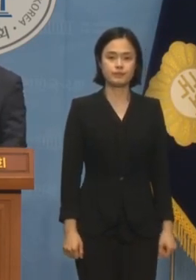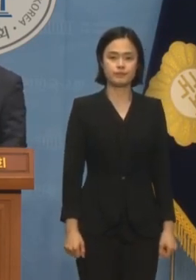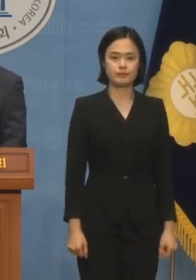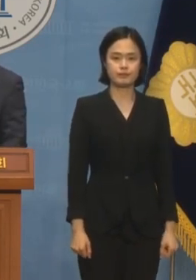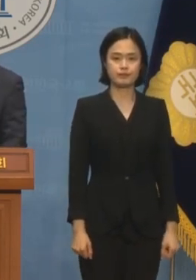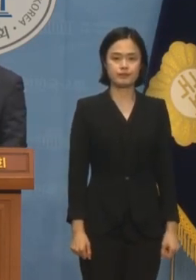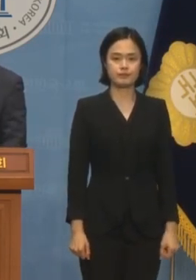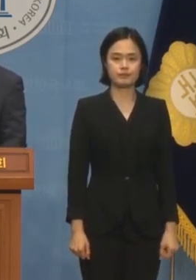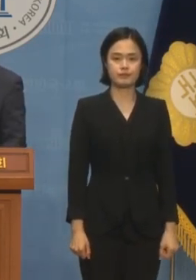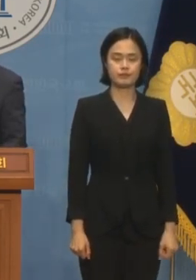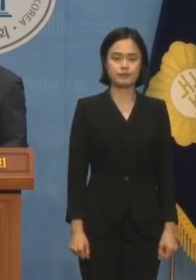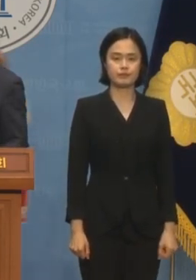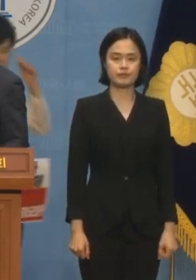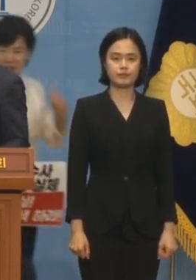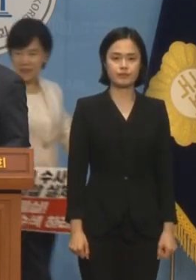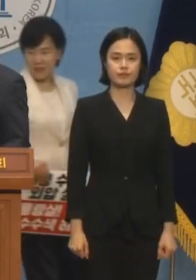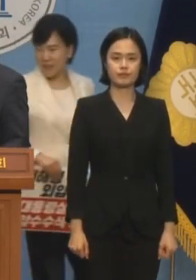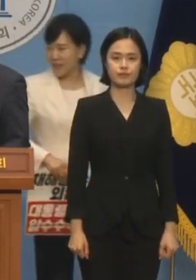그러면